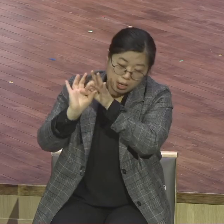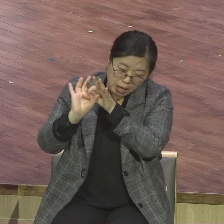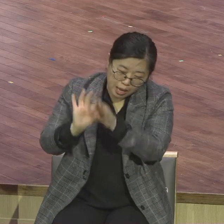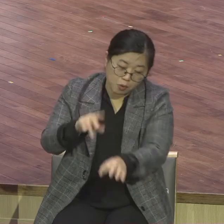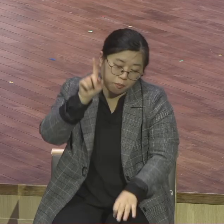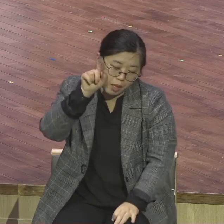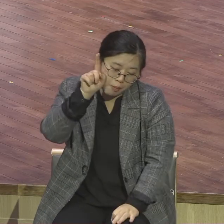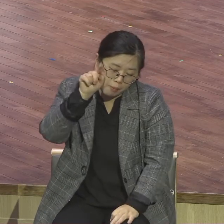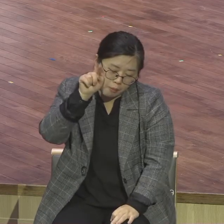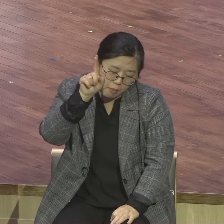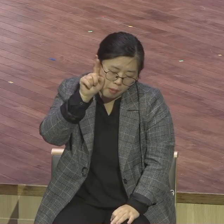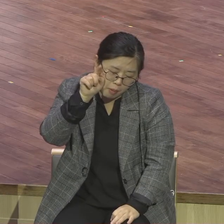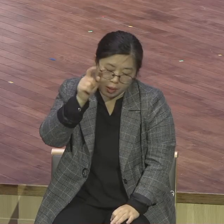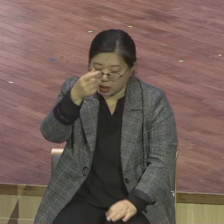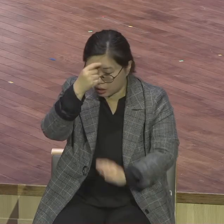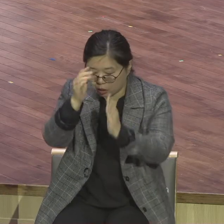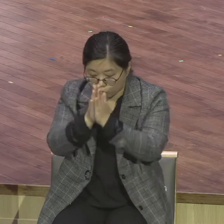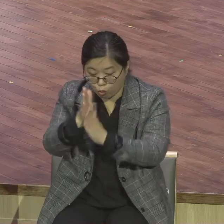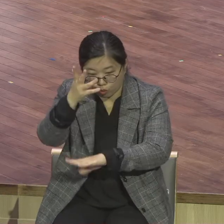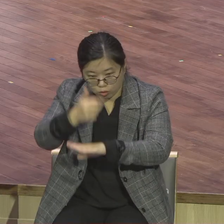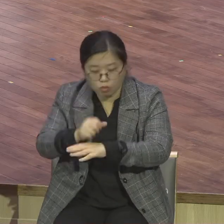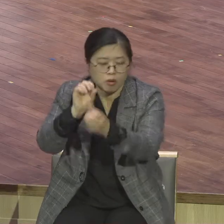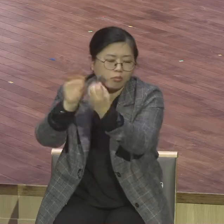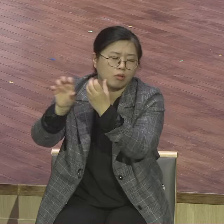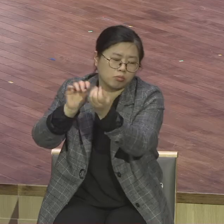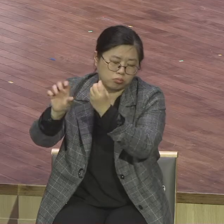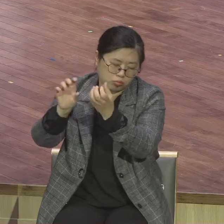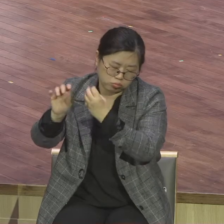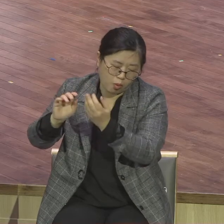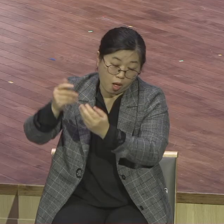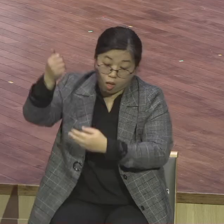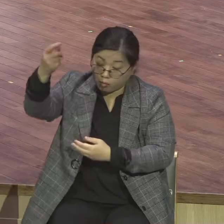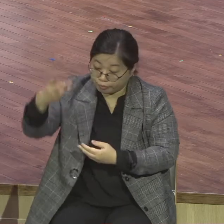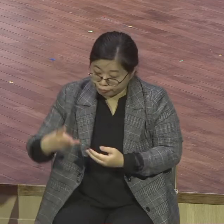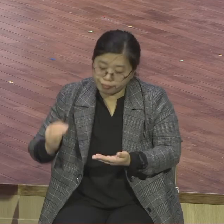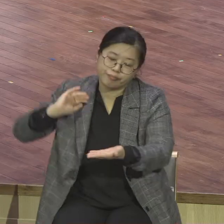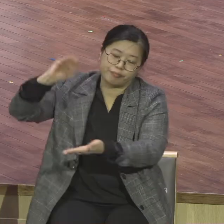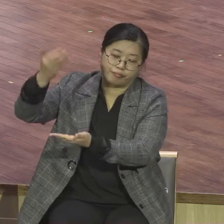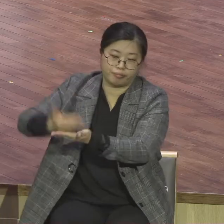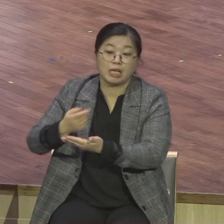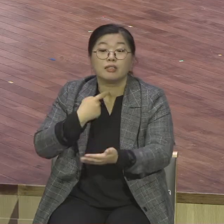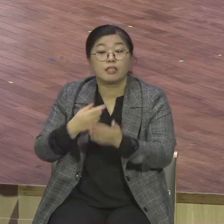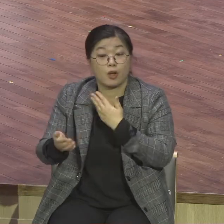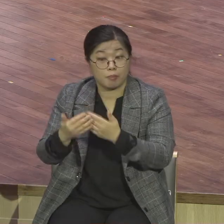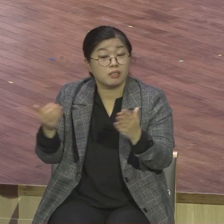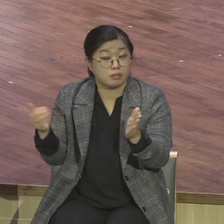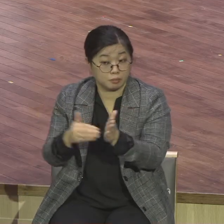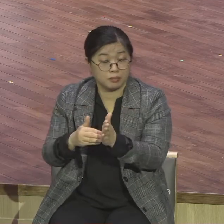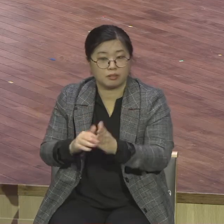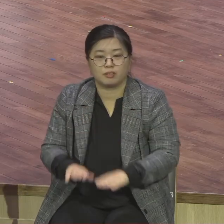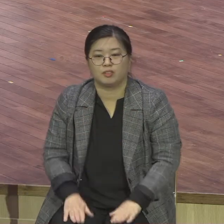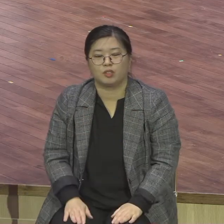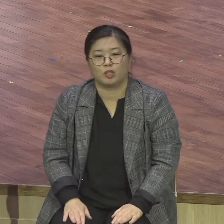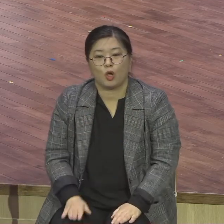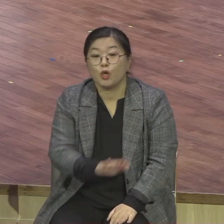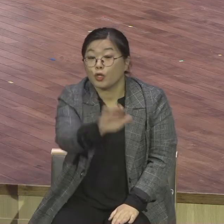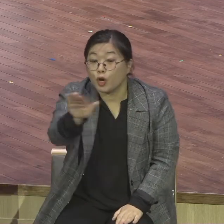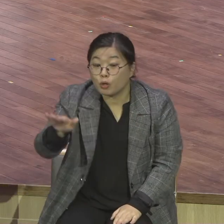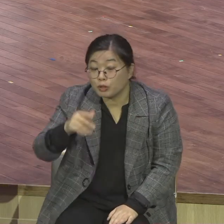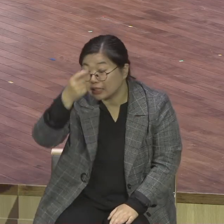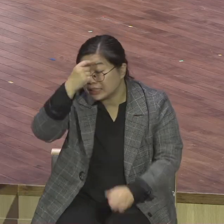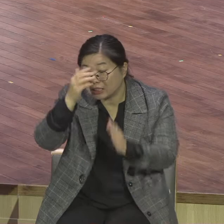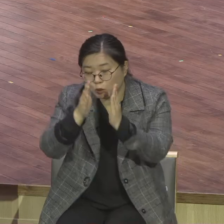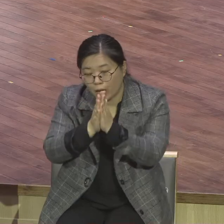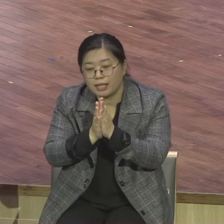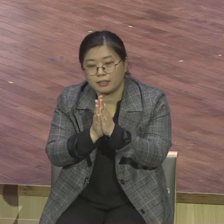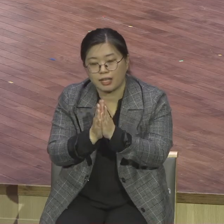무시로 모든 것을 기도로 다 연결시키는 순례자의 기도. 저녁에는 치유를 위한,